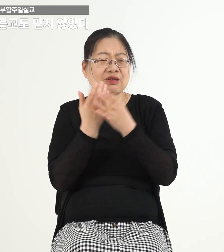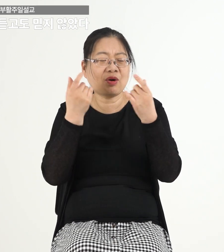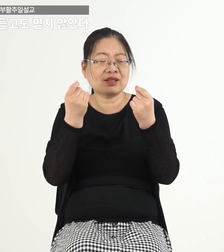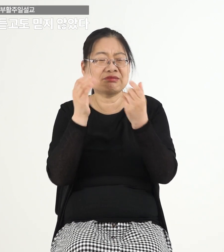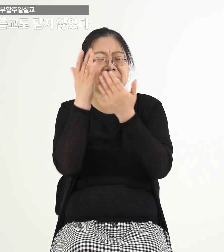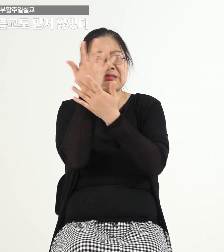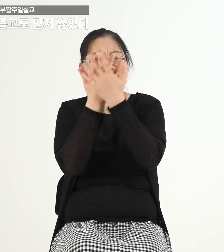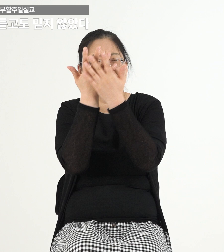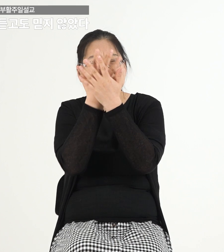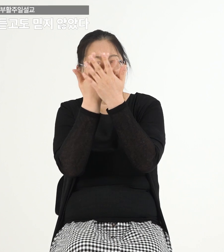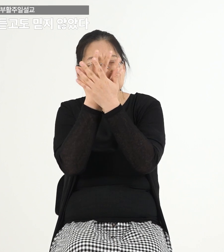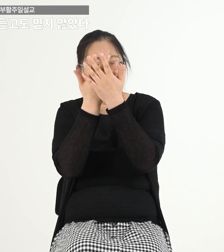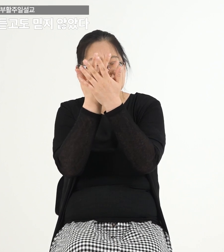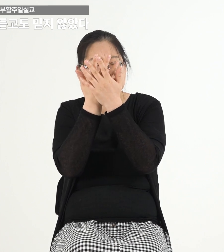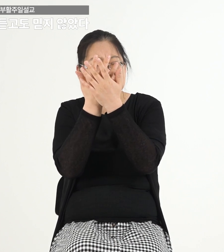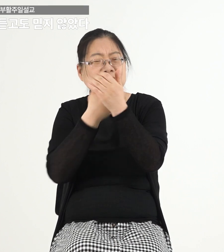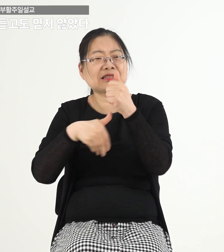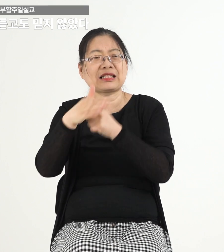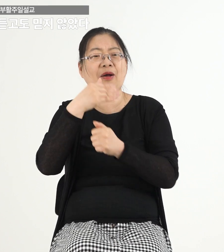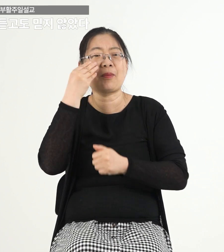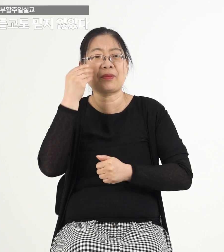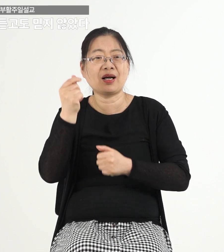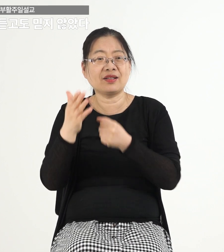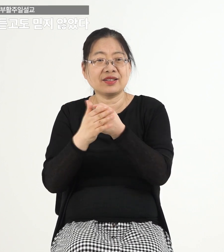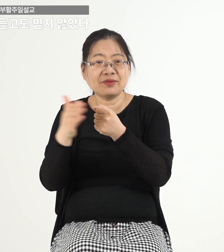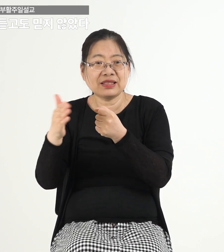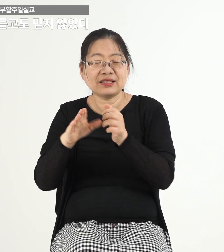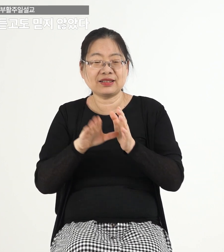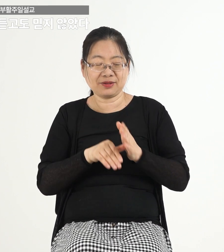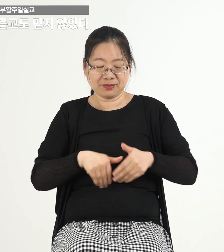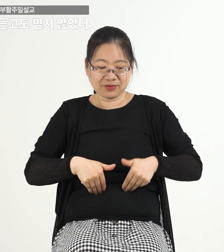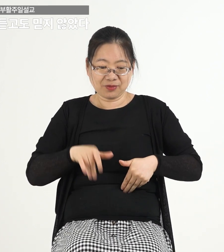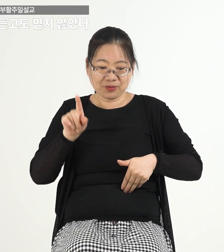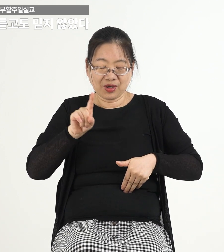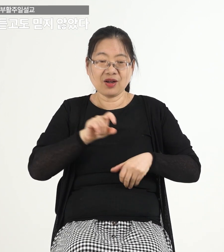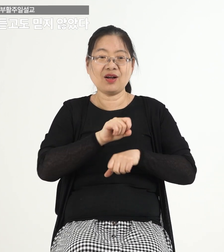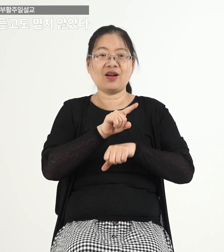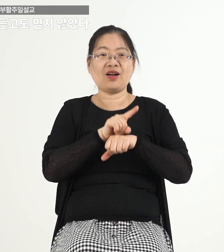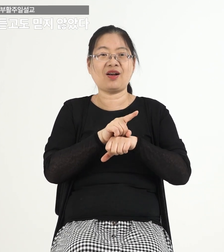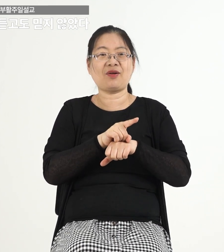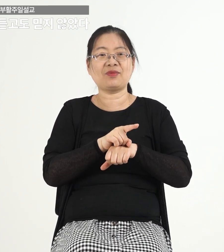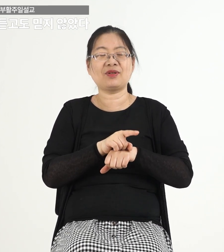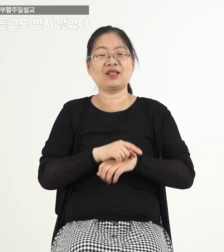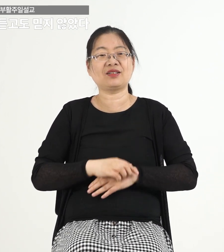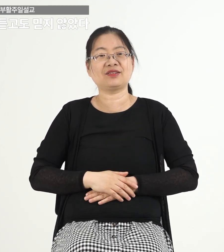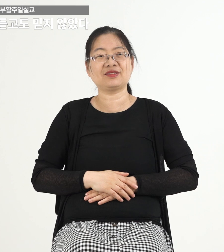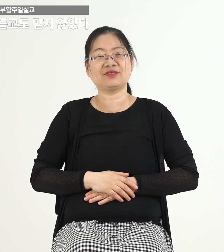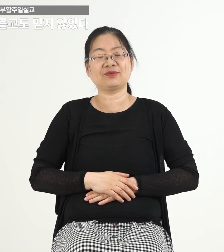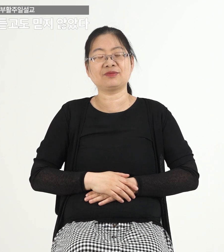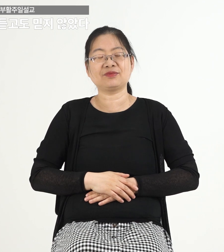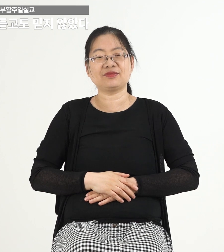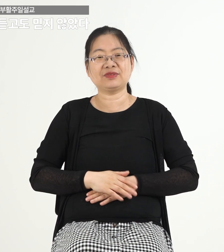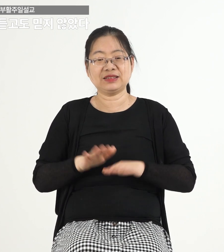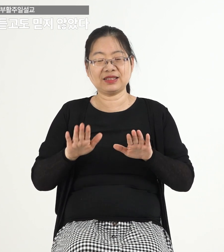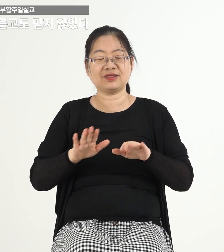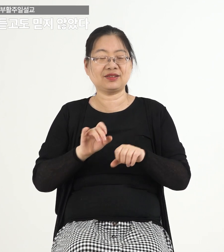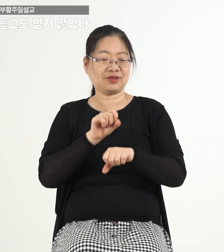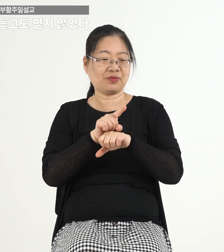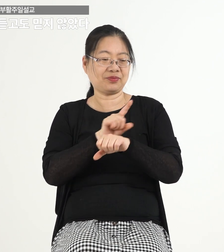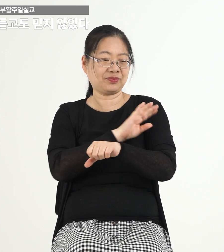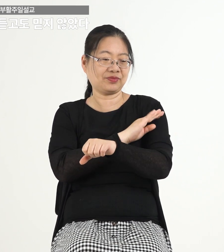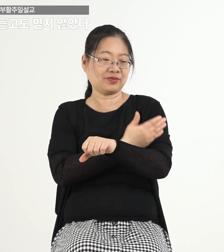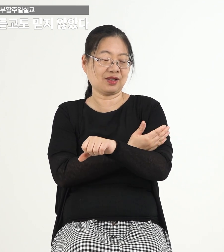이때 정말 필요한 게 뭘까요? 성품이에요. 이제는 성품이 능력이에요.